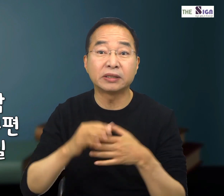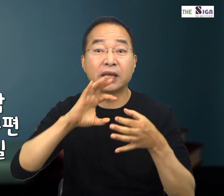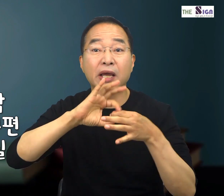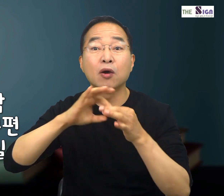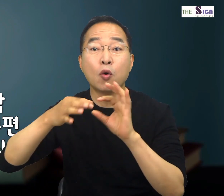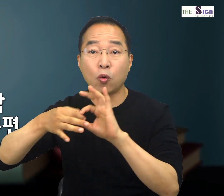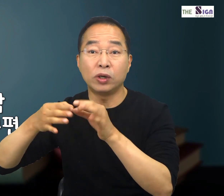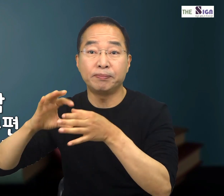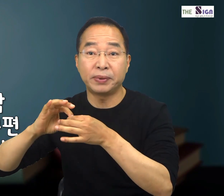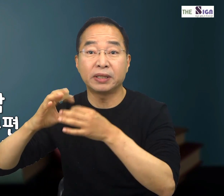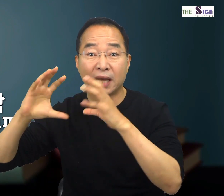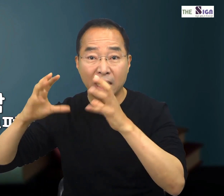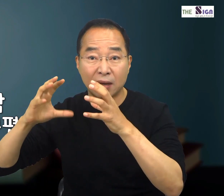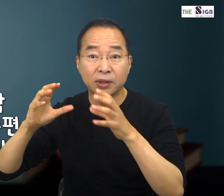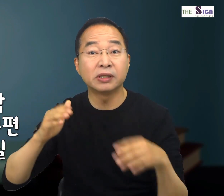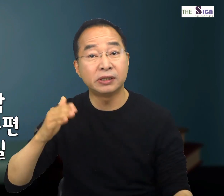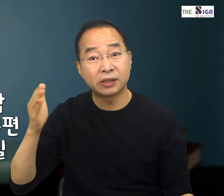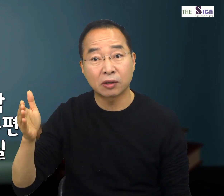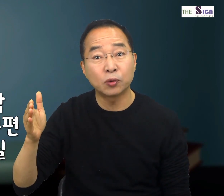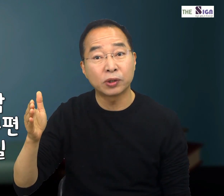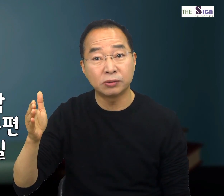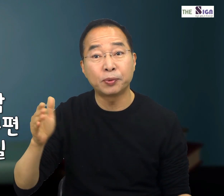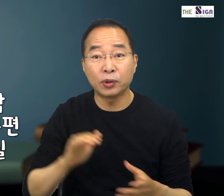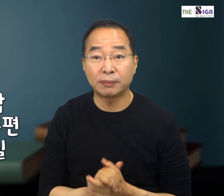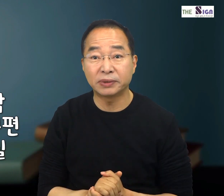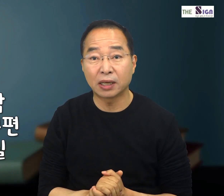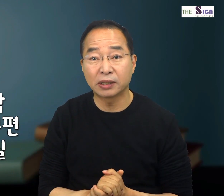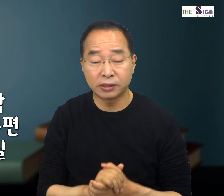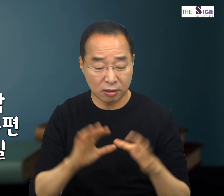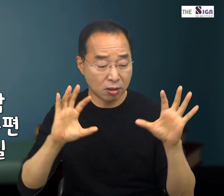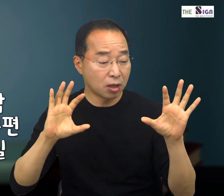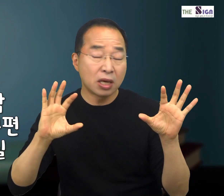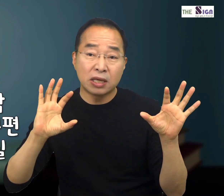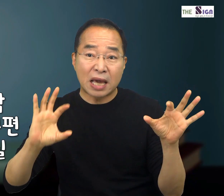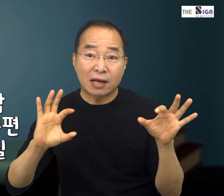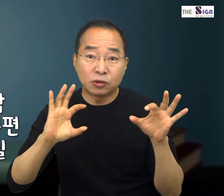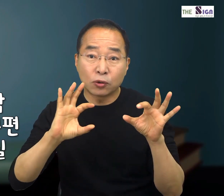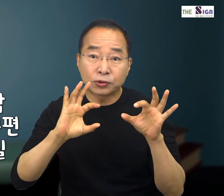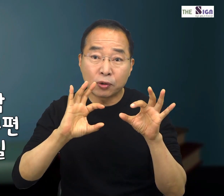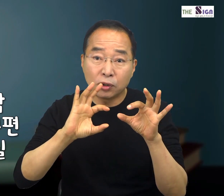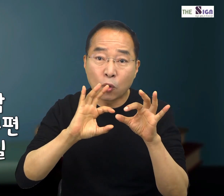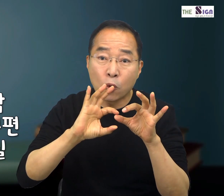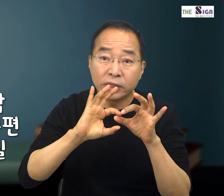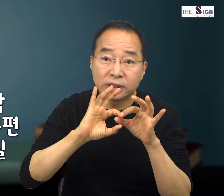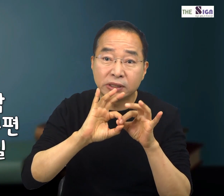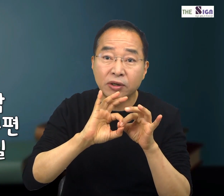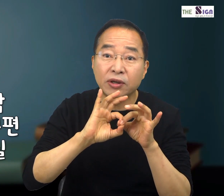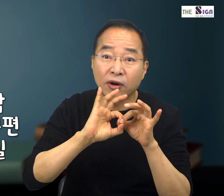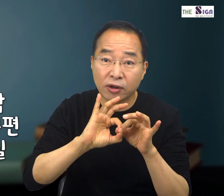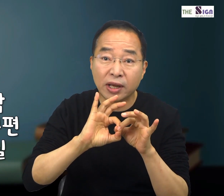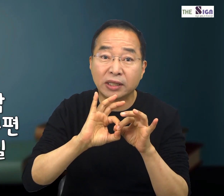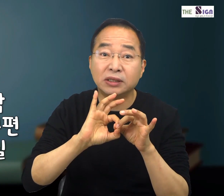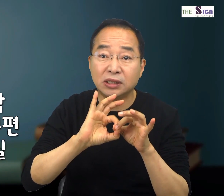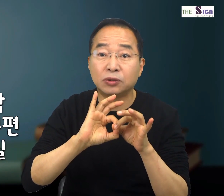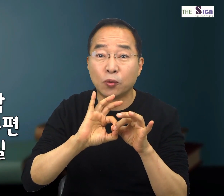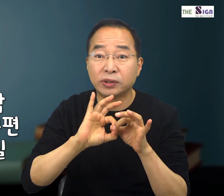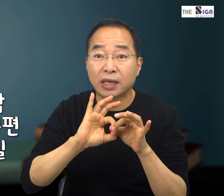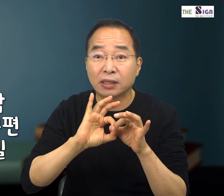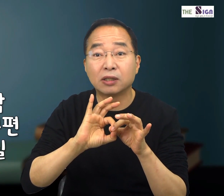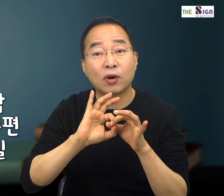때 올림픽, 나라 하면 그리스라고 이렇게 또 표현합니다. 그래서 양쪽 손을 고리지어 연결하는 이 동작을